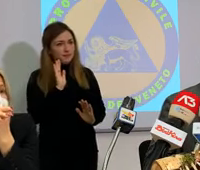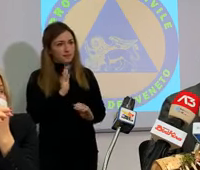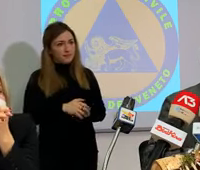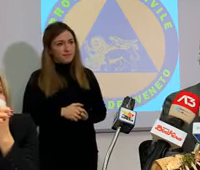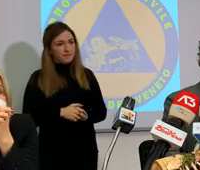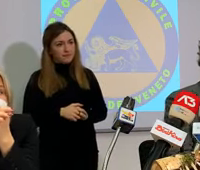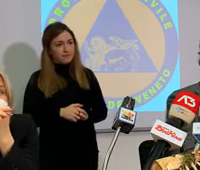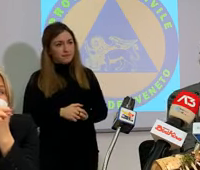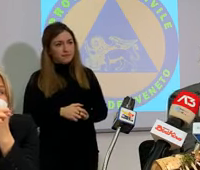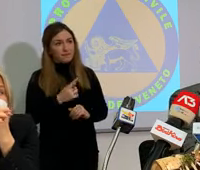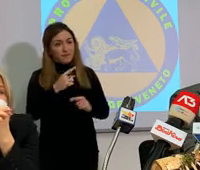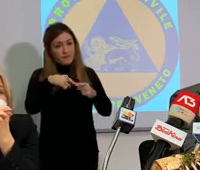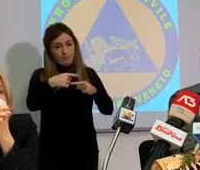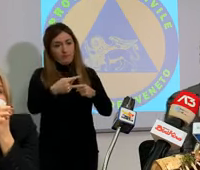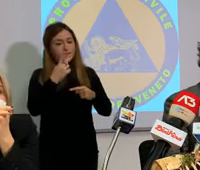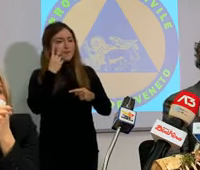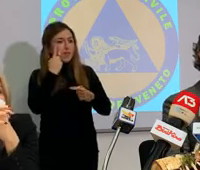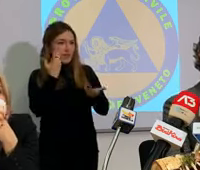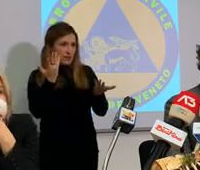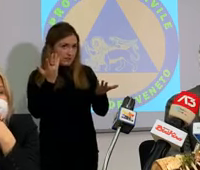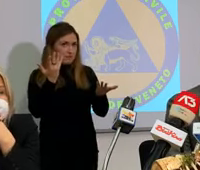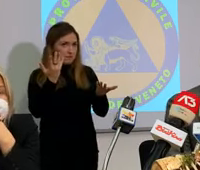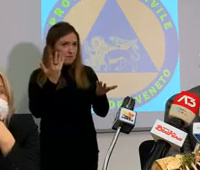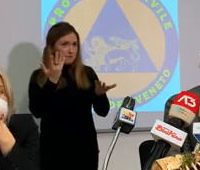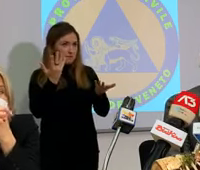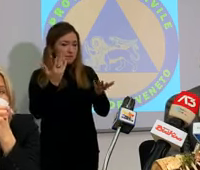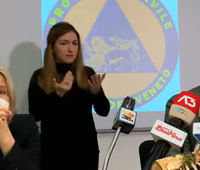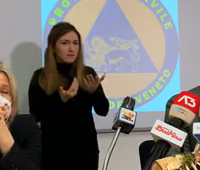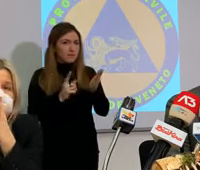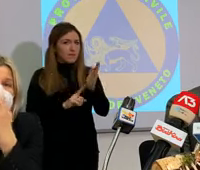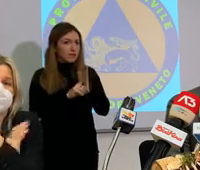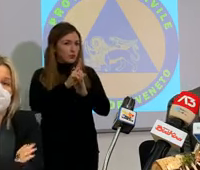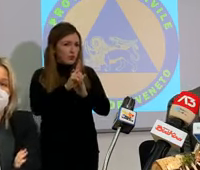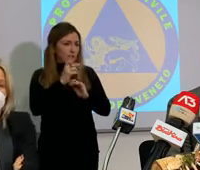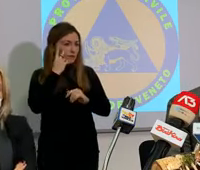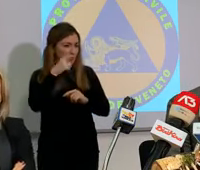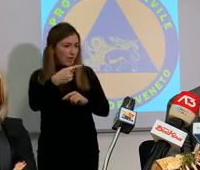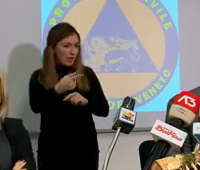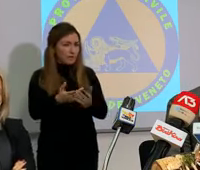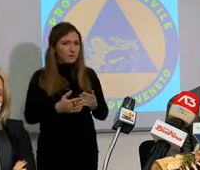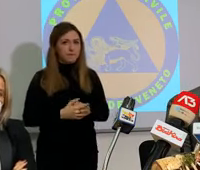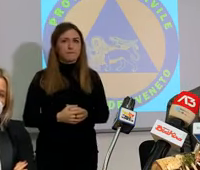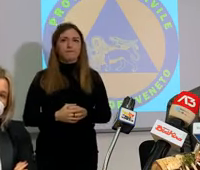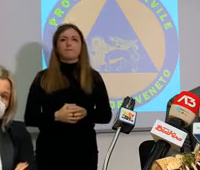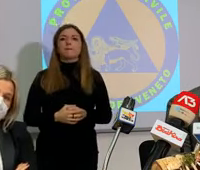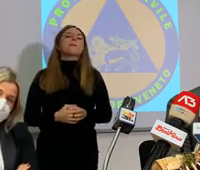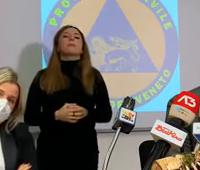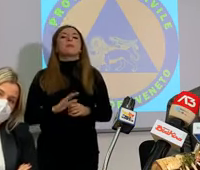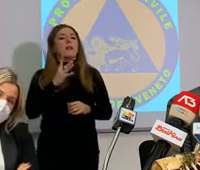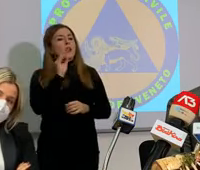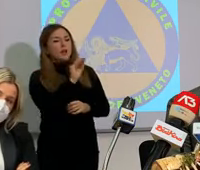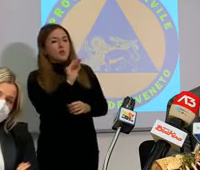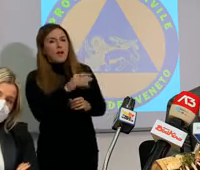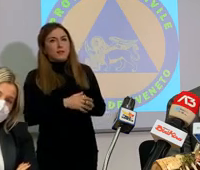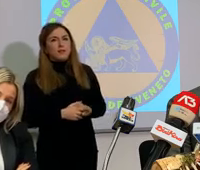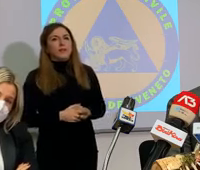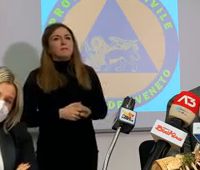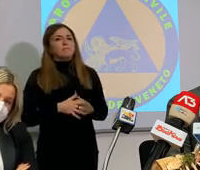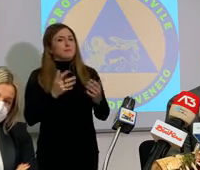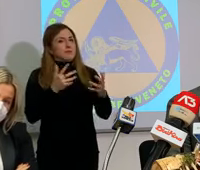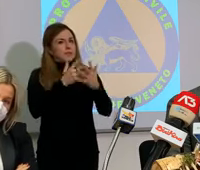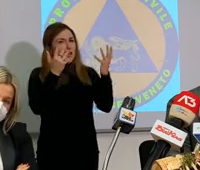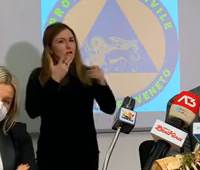aspettate qualche ora vedete domanda anch'io vorrei essere più netto cioè siccome è chiaro che ci sono